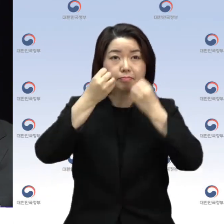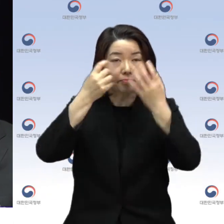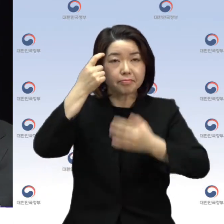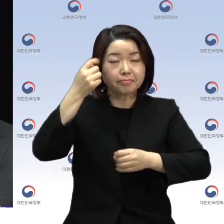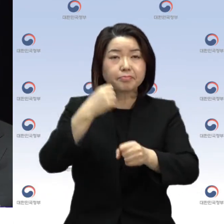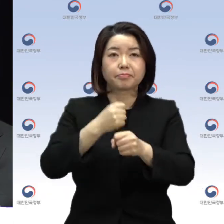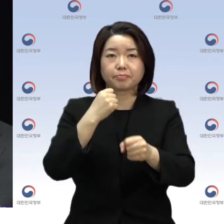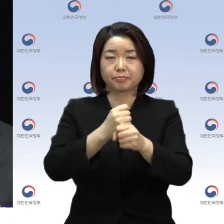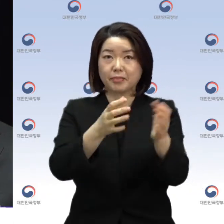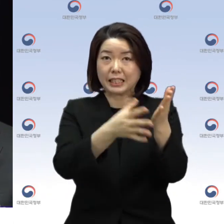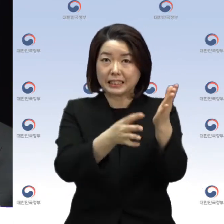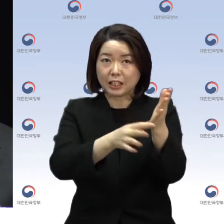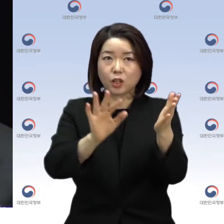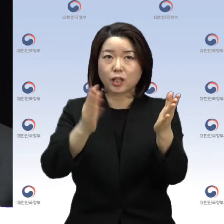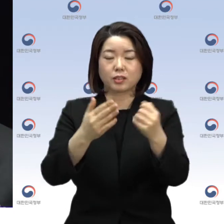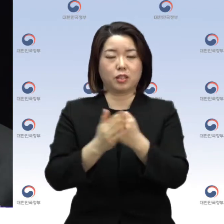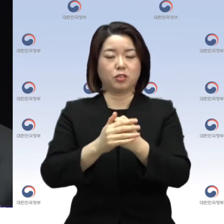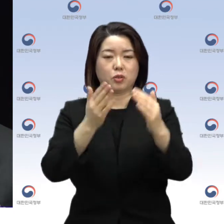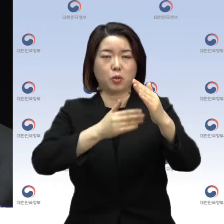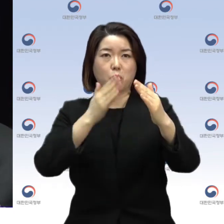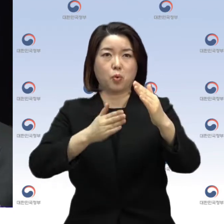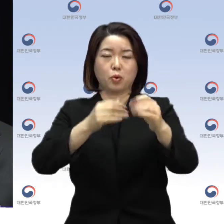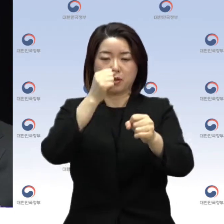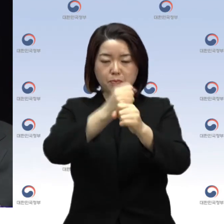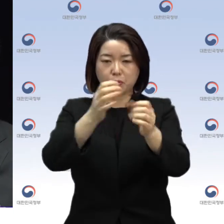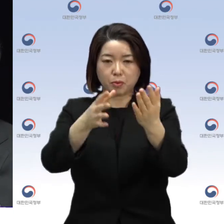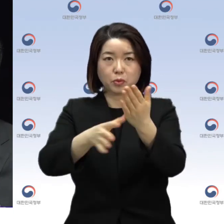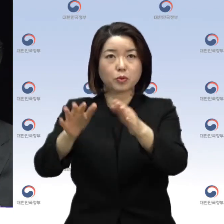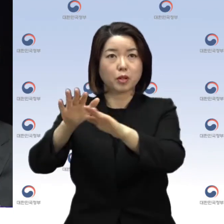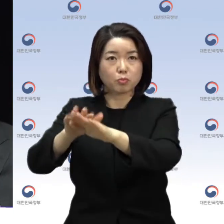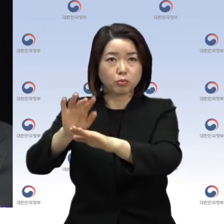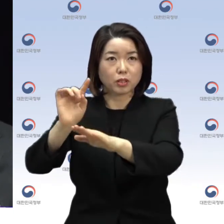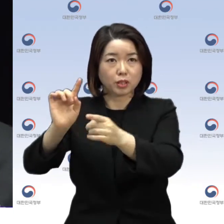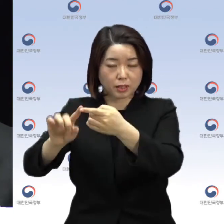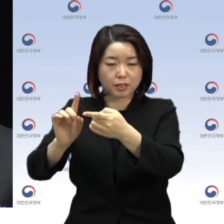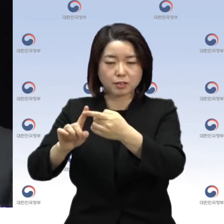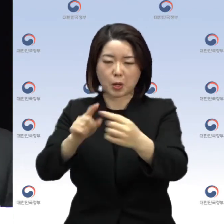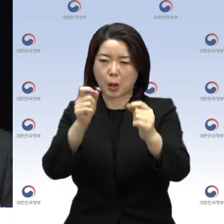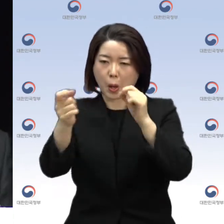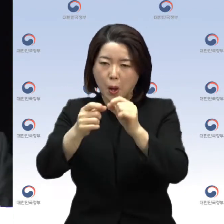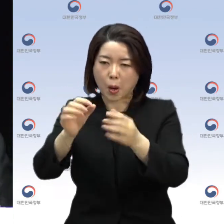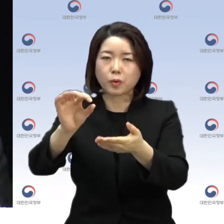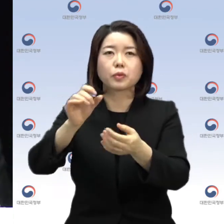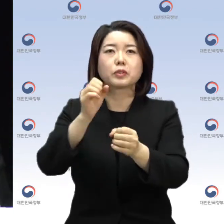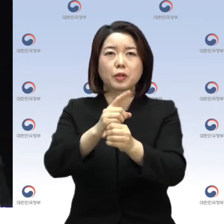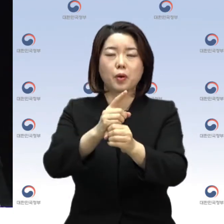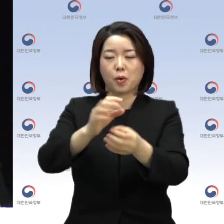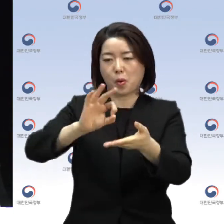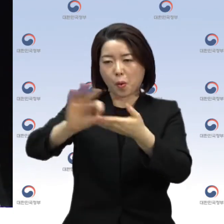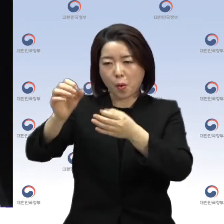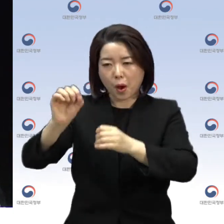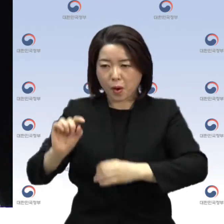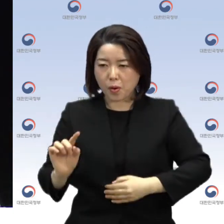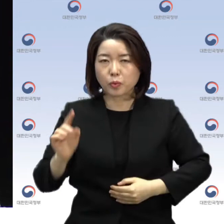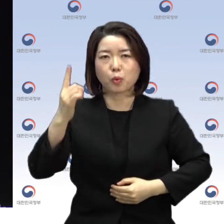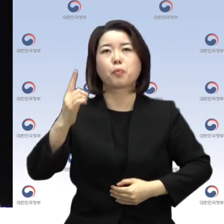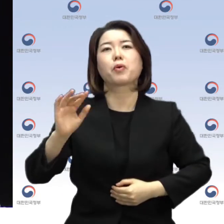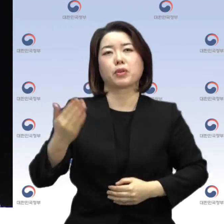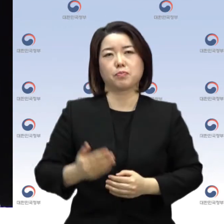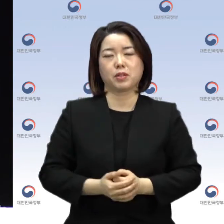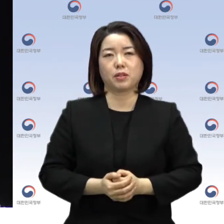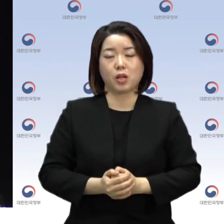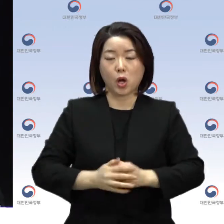창작 활동의 재료가 되는 공유 저작물에 대한 접근성과 활용도를 높이겠습니다.